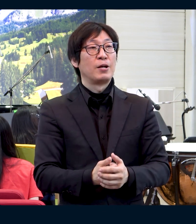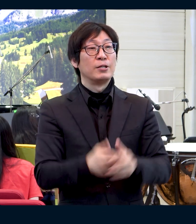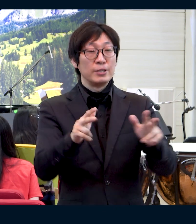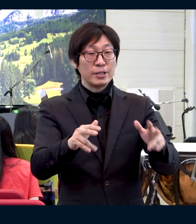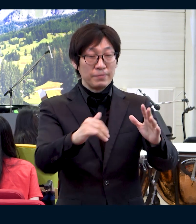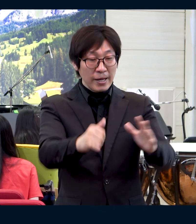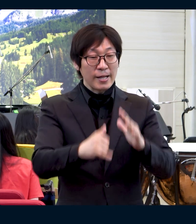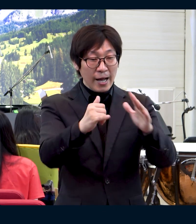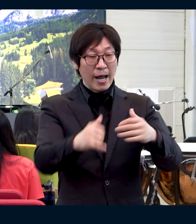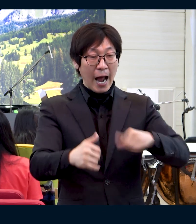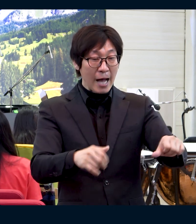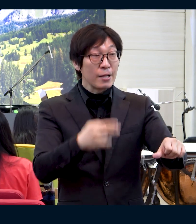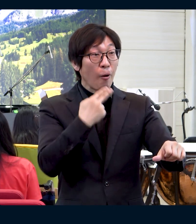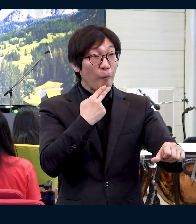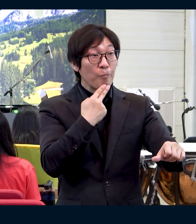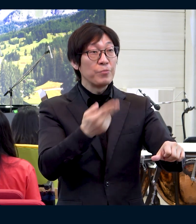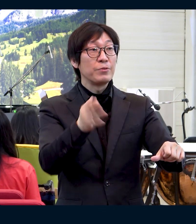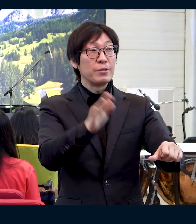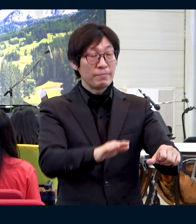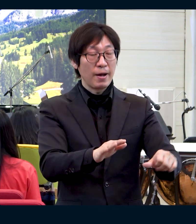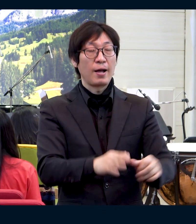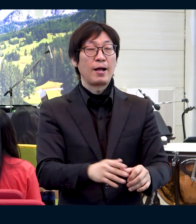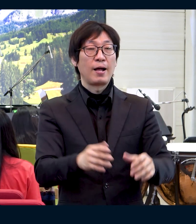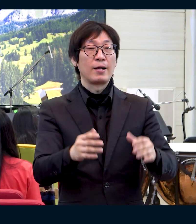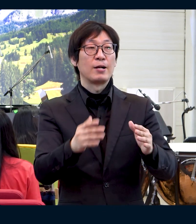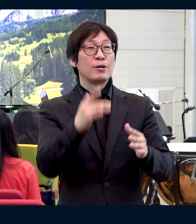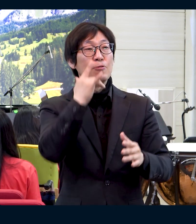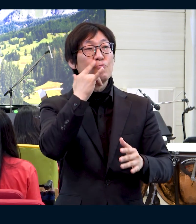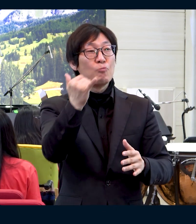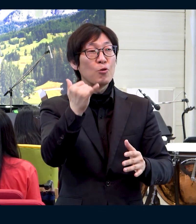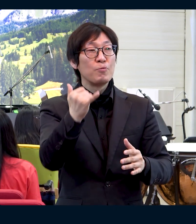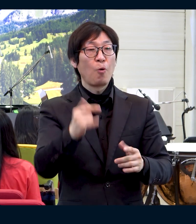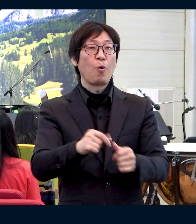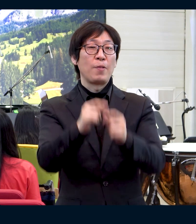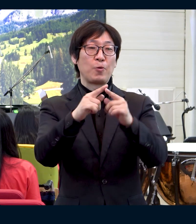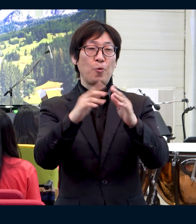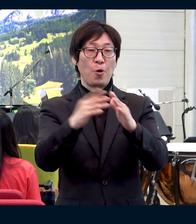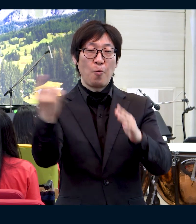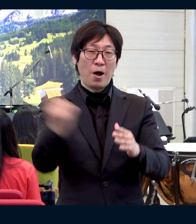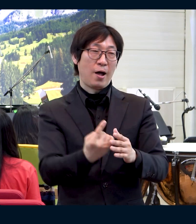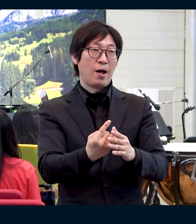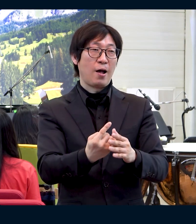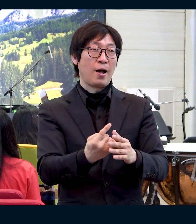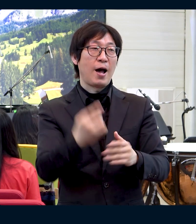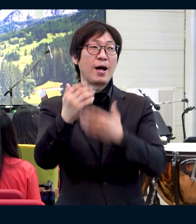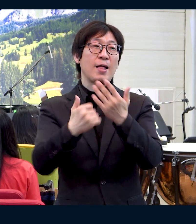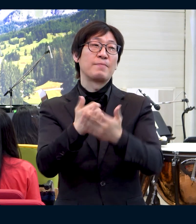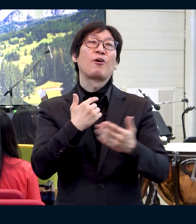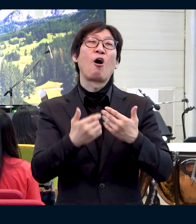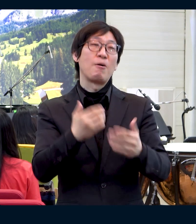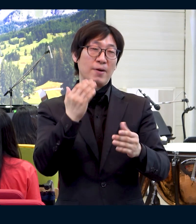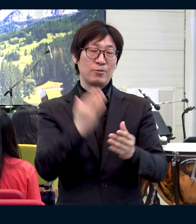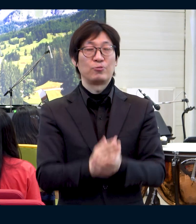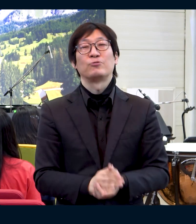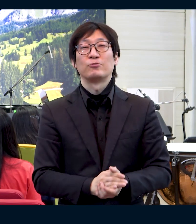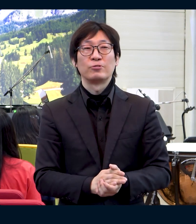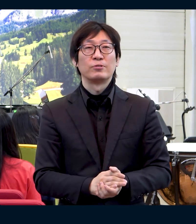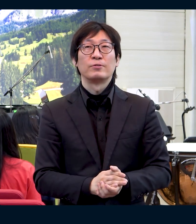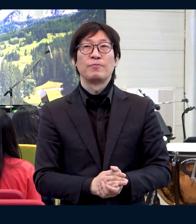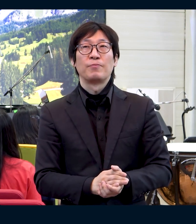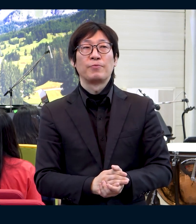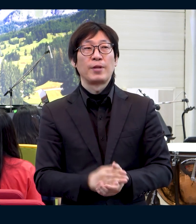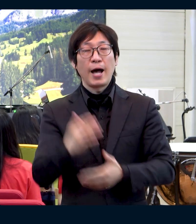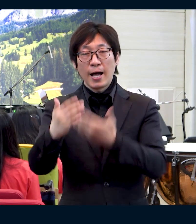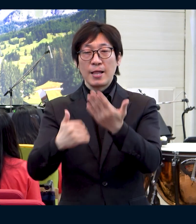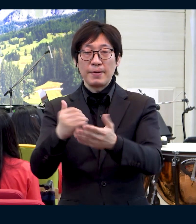가족은 사랑과 믿음의 공동체를 우리 호산나 교회에서 경험하고 체험하고 있습니다. 하나님의 사랑을